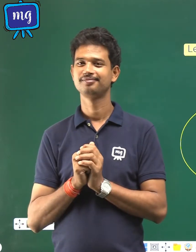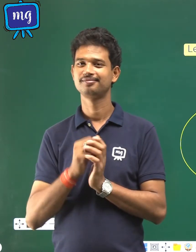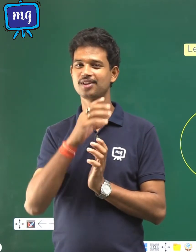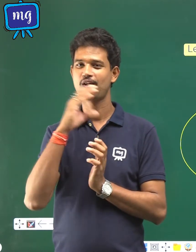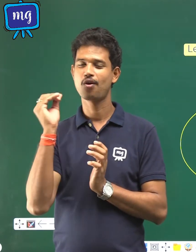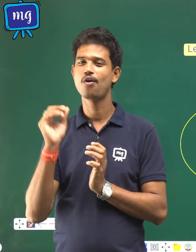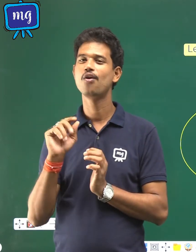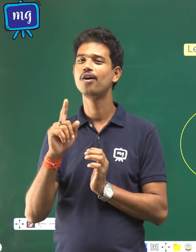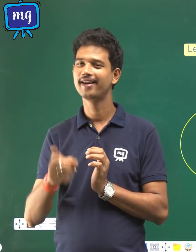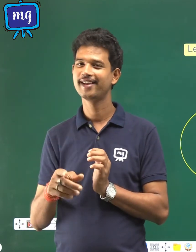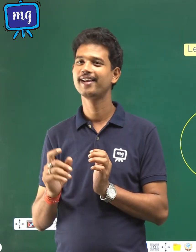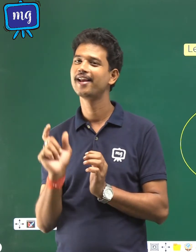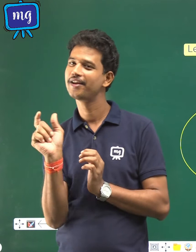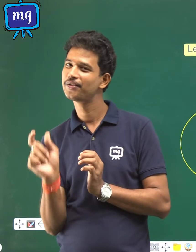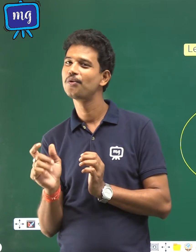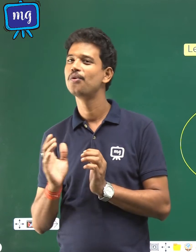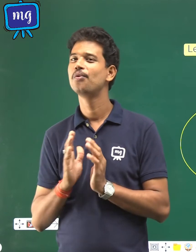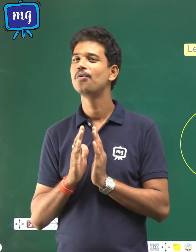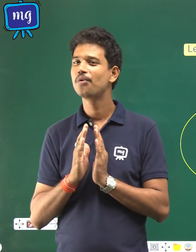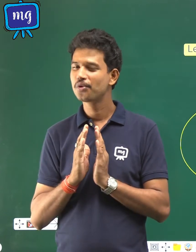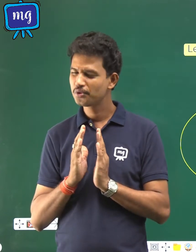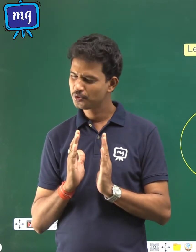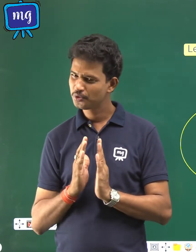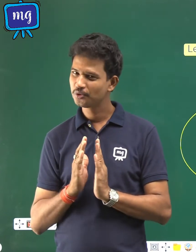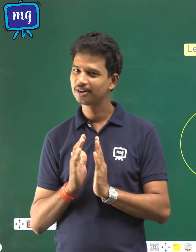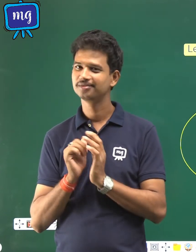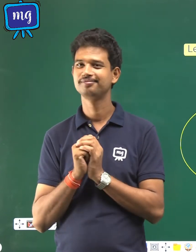और यह स्मॉल u है.